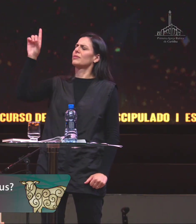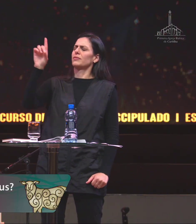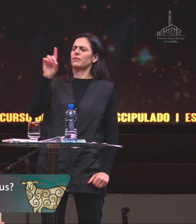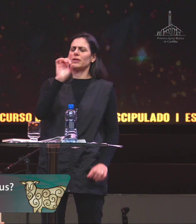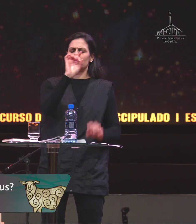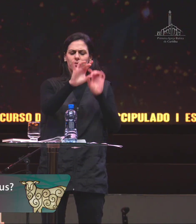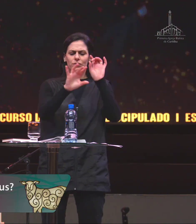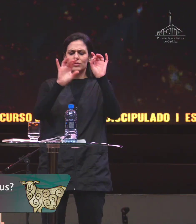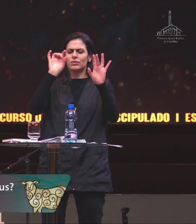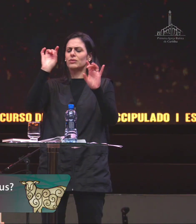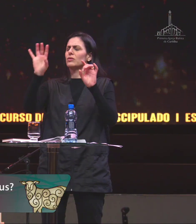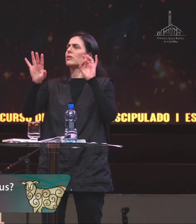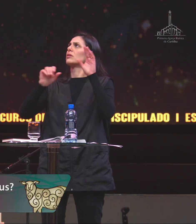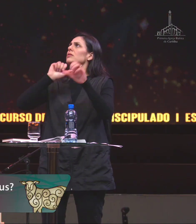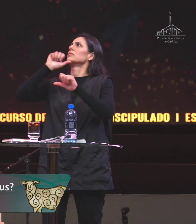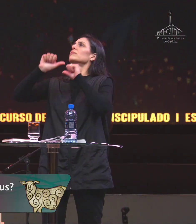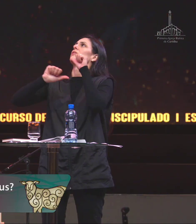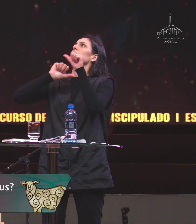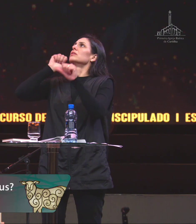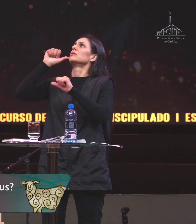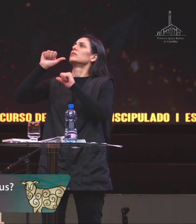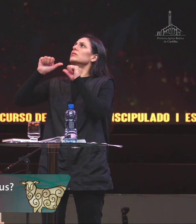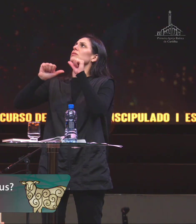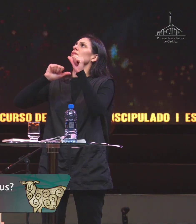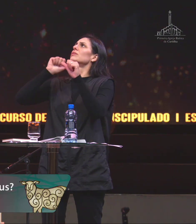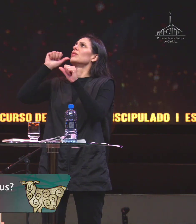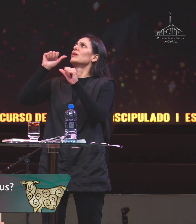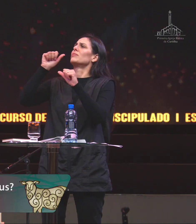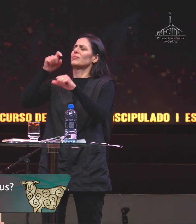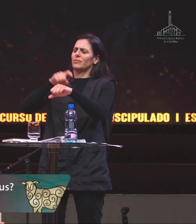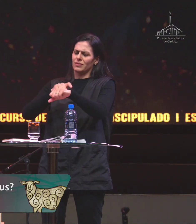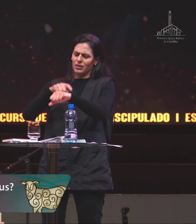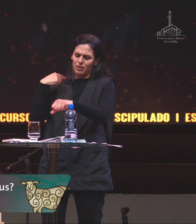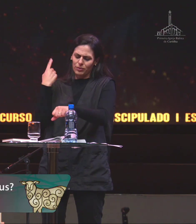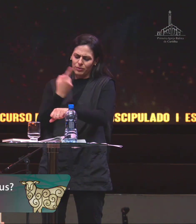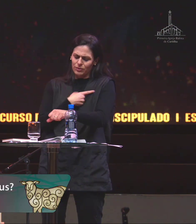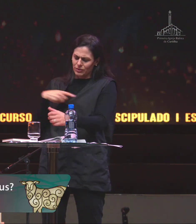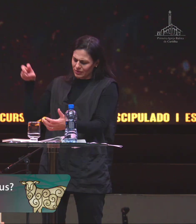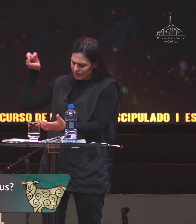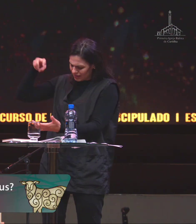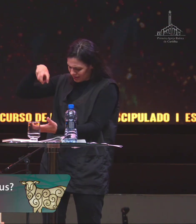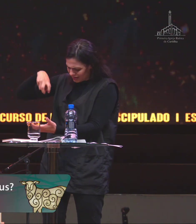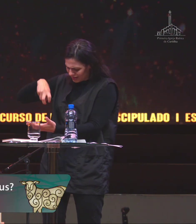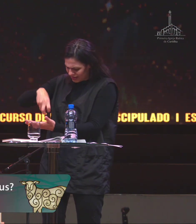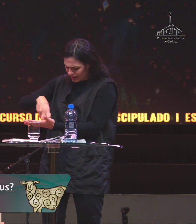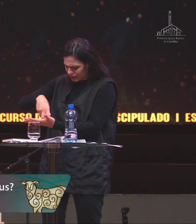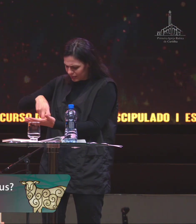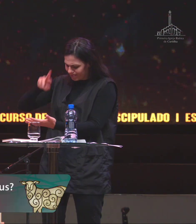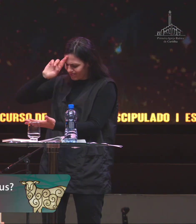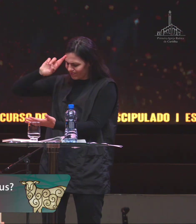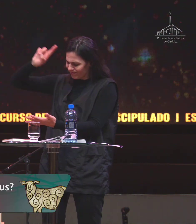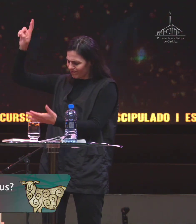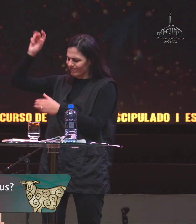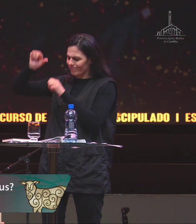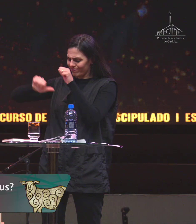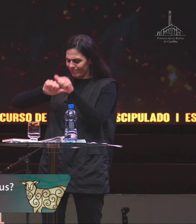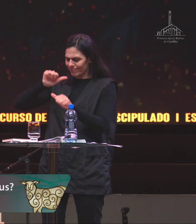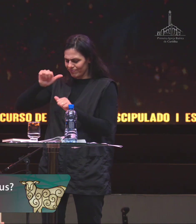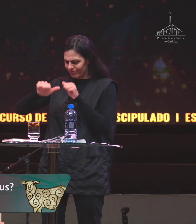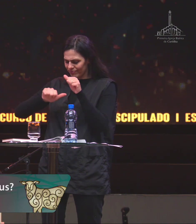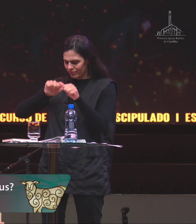eu gostaria que você se colocasse em pé. Se Deus falou ao seu coração sobre alguma dessas áreas, alguma coisa que